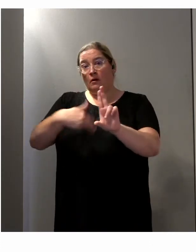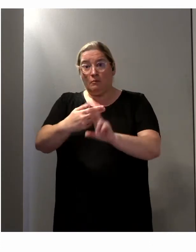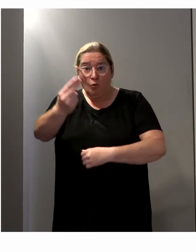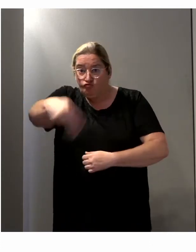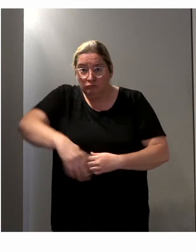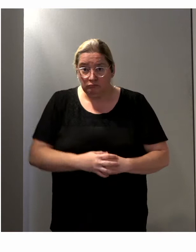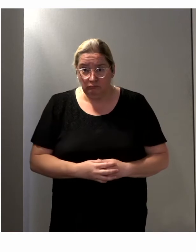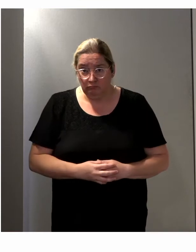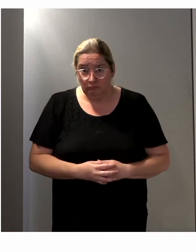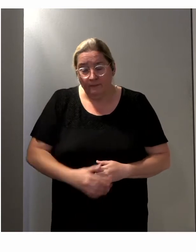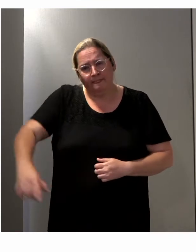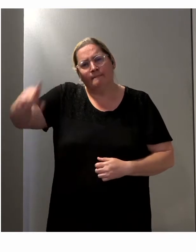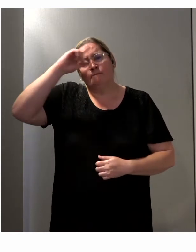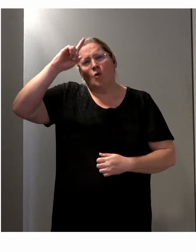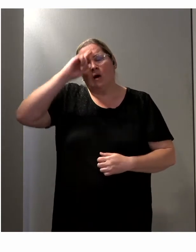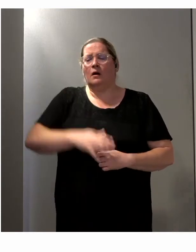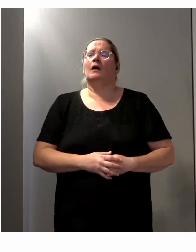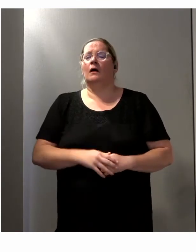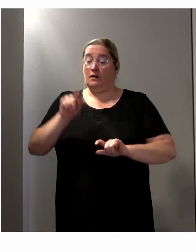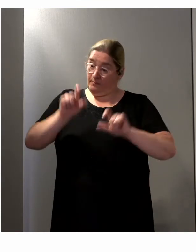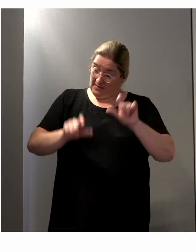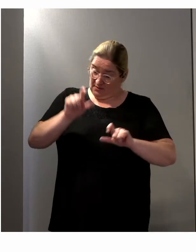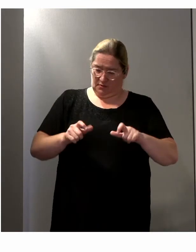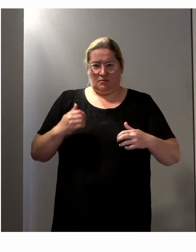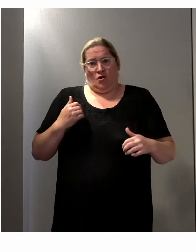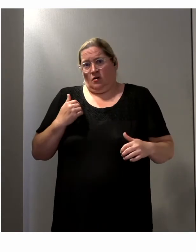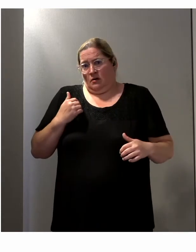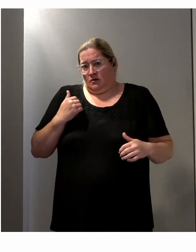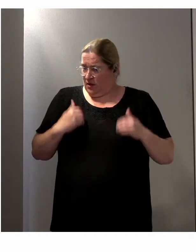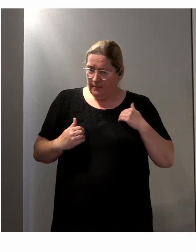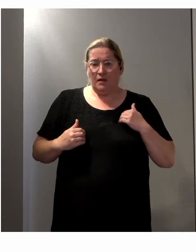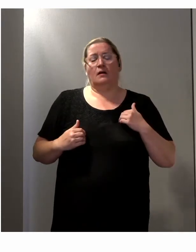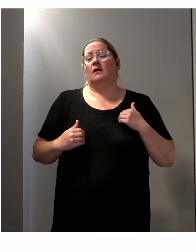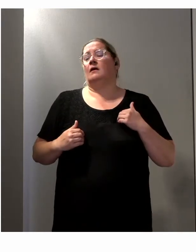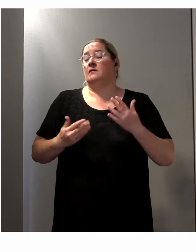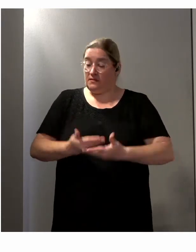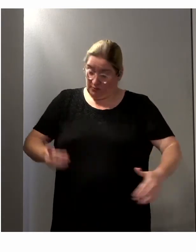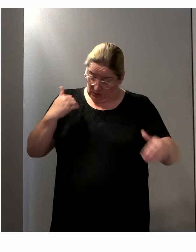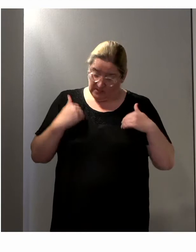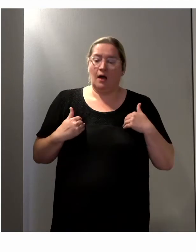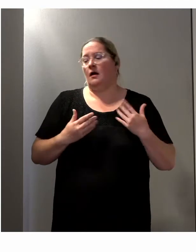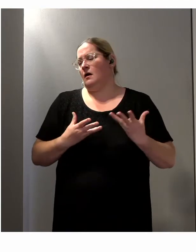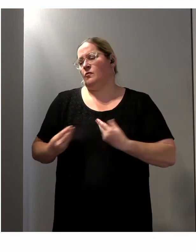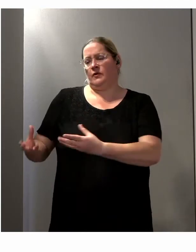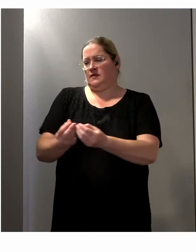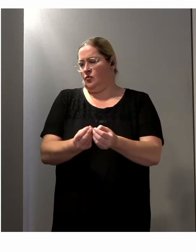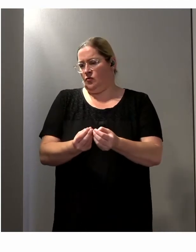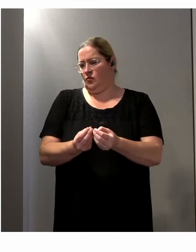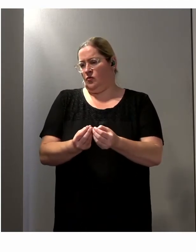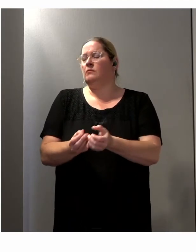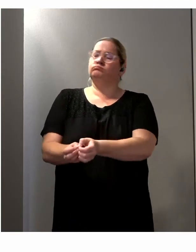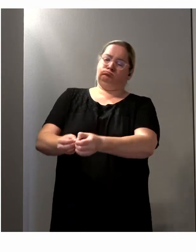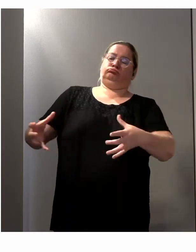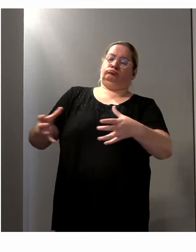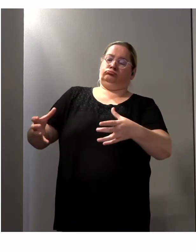c'est la population handicapée, parce que la grande majorité des personnes en situation de handicap vivent au-dessus du seuil de pauvreté. C'est